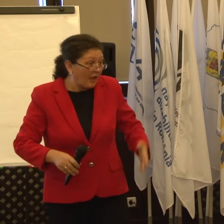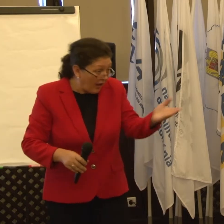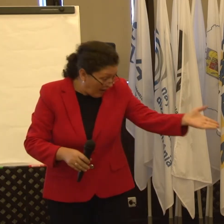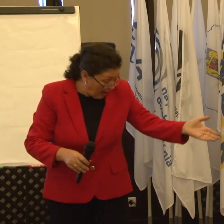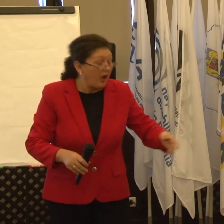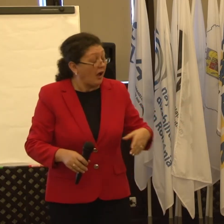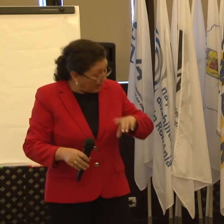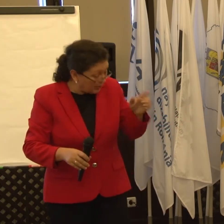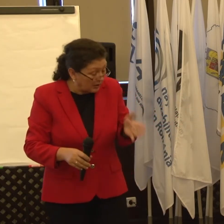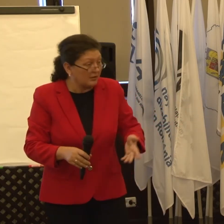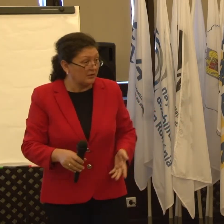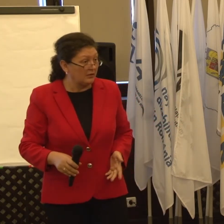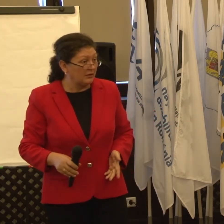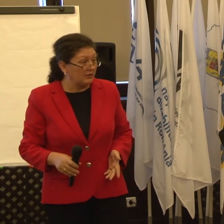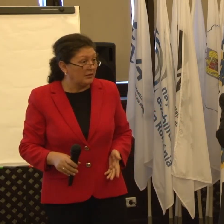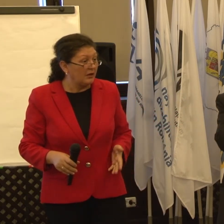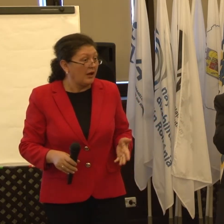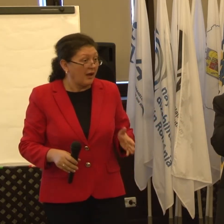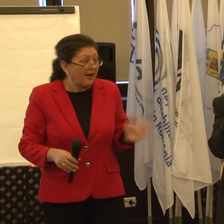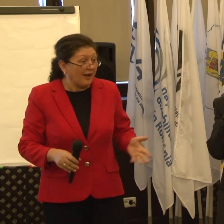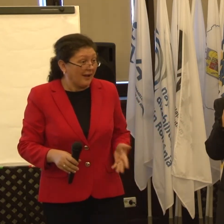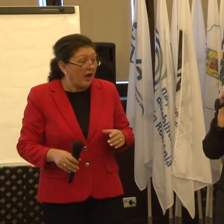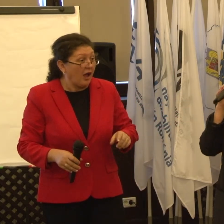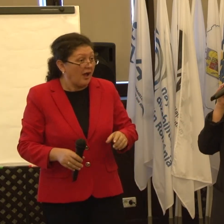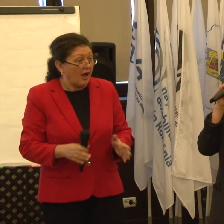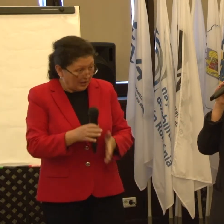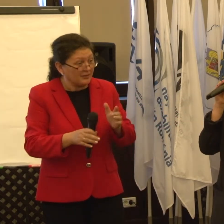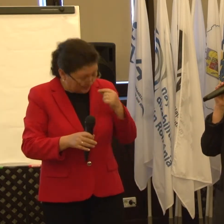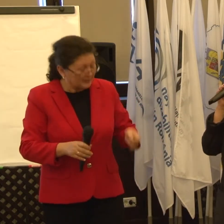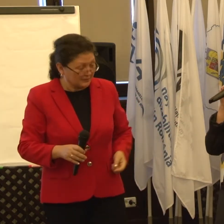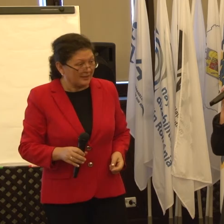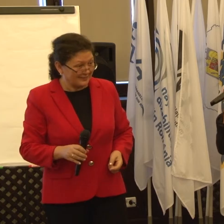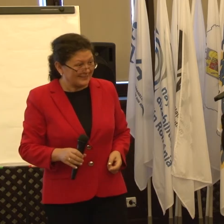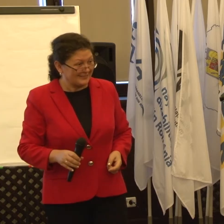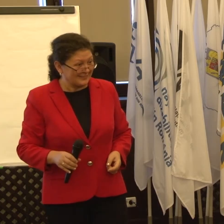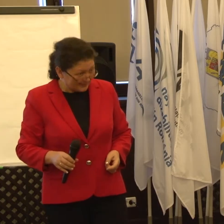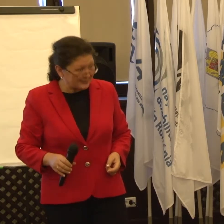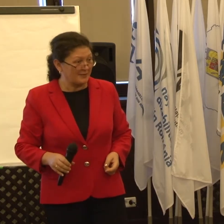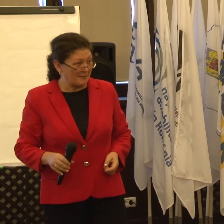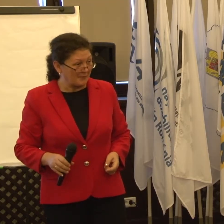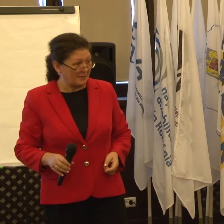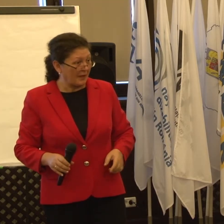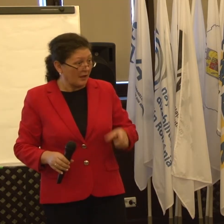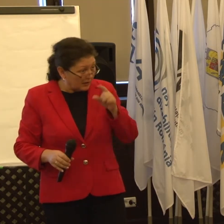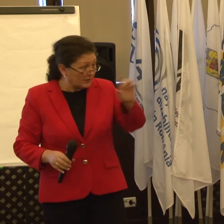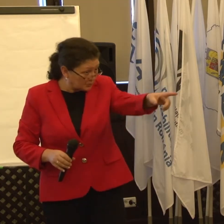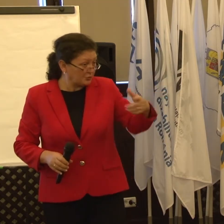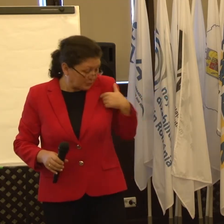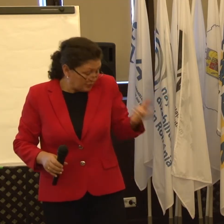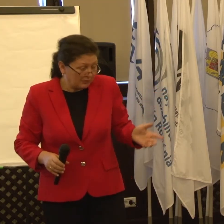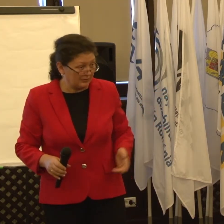sunt chemate organizațiile doar să se bifeze prezența, pentru că nu se admite niciun fel